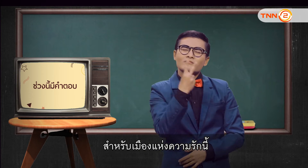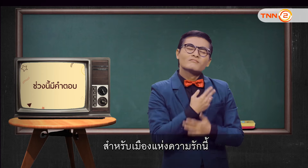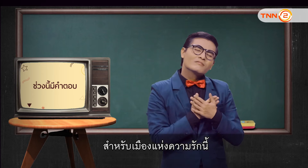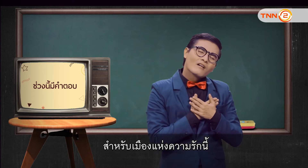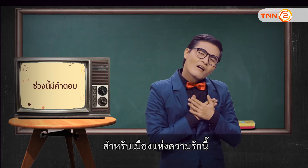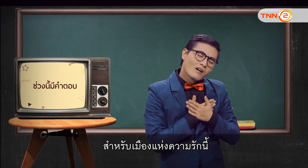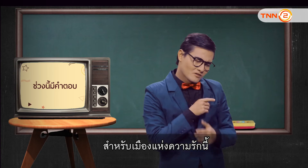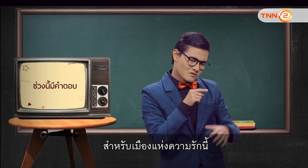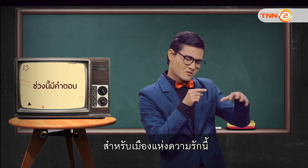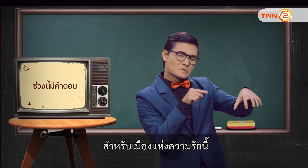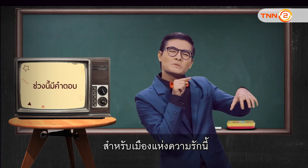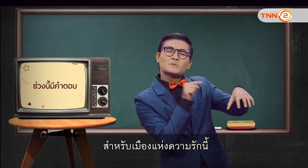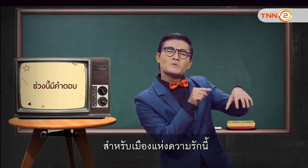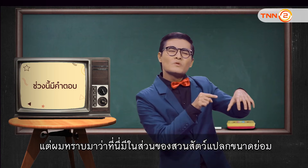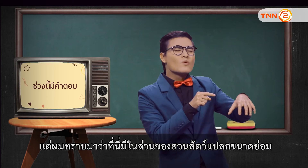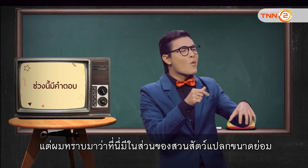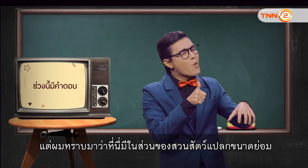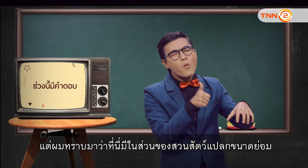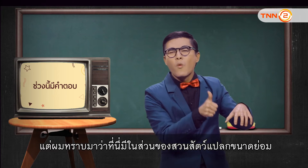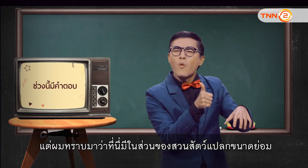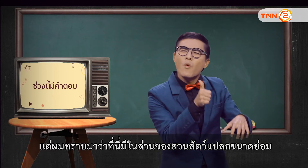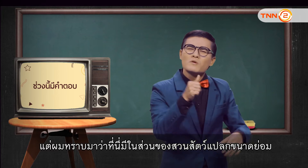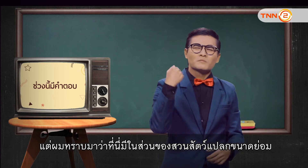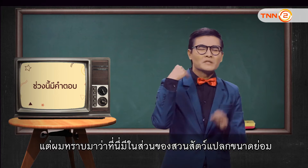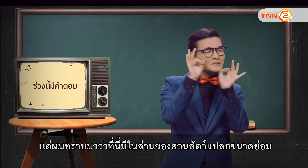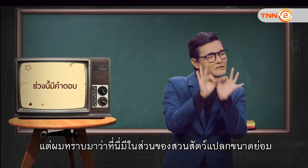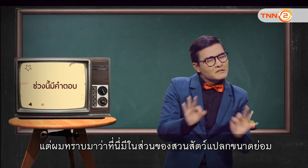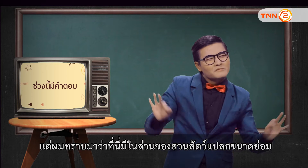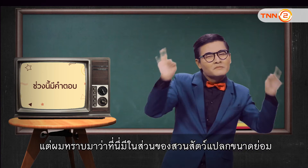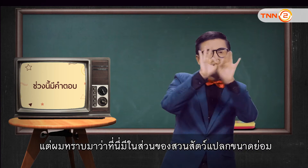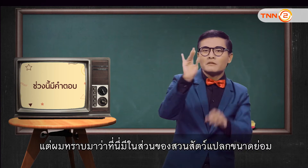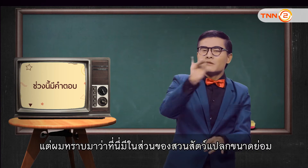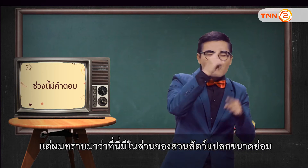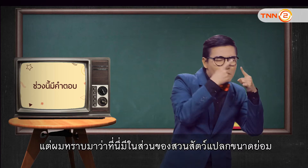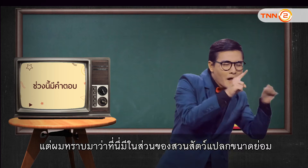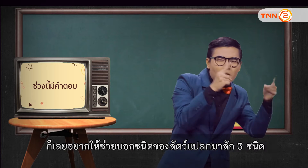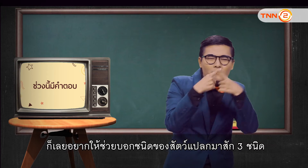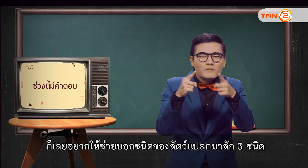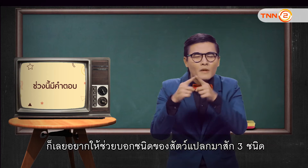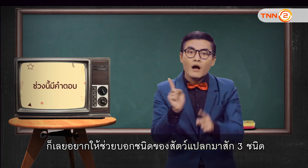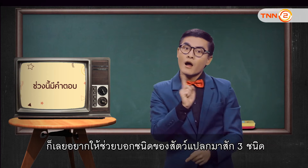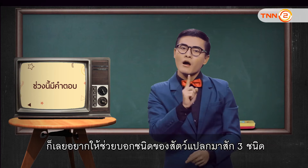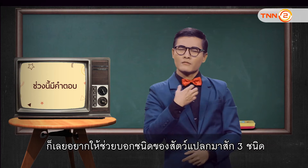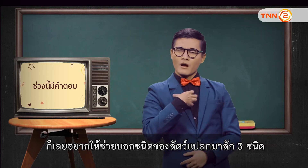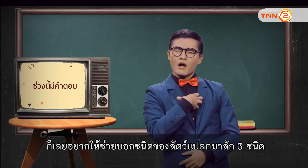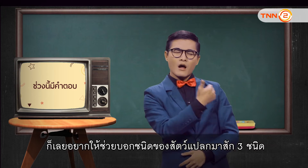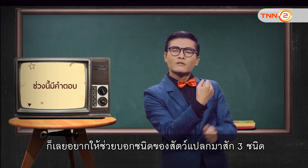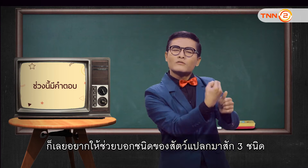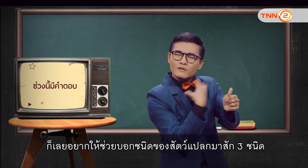ความรักนี้แต่ผมทราบมาว่าที่นี่มีในส่วนของสวนสัตว์แปลกขนาดย่อมก็เลยอยากให้ช่วยบอกชนิด